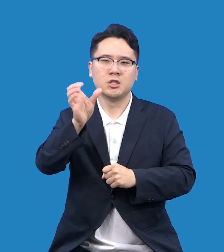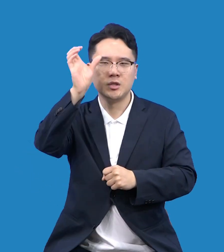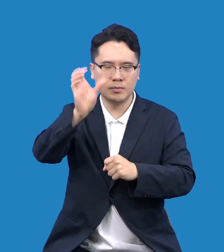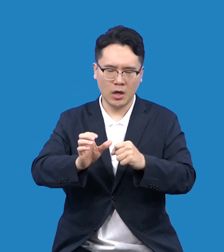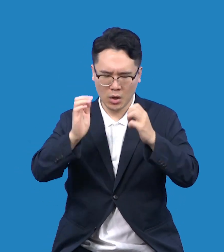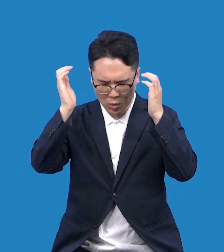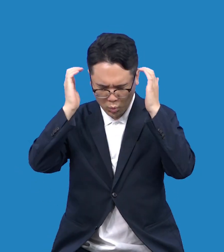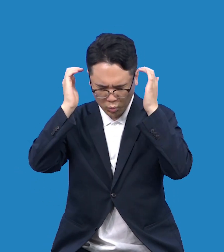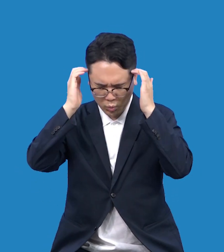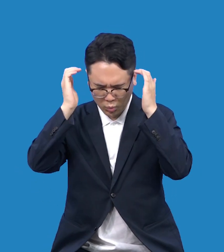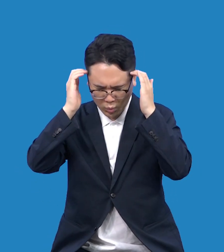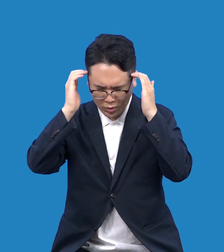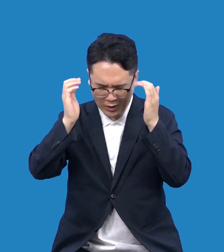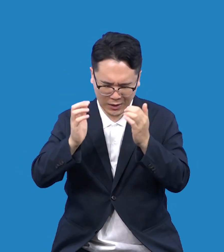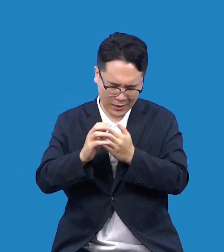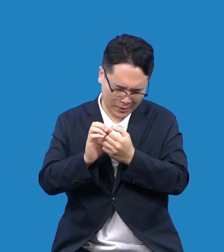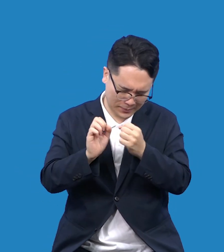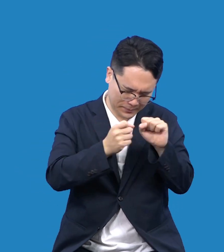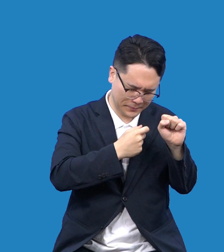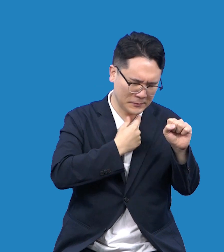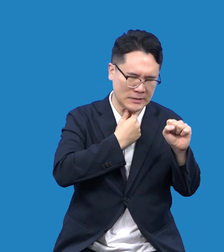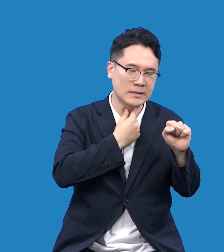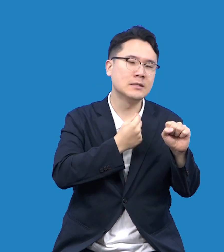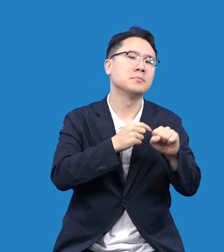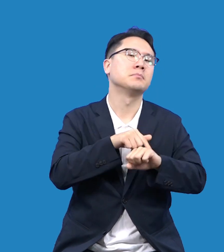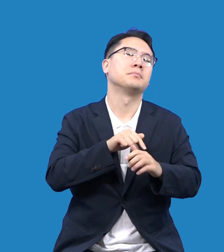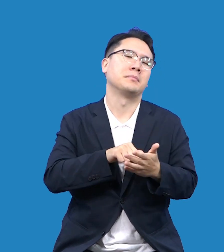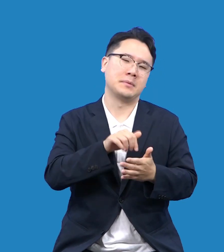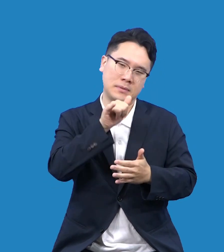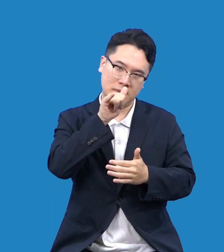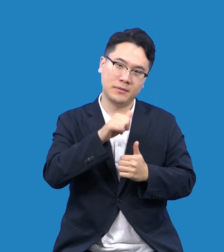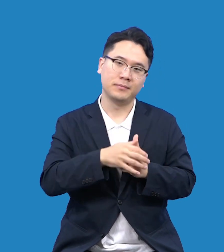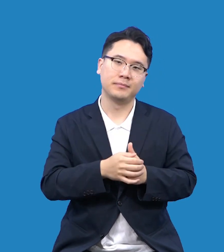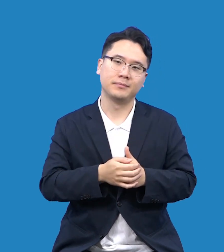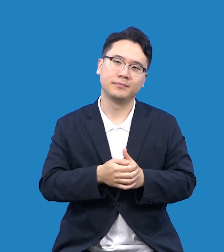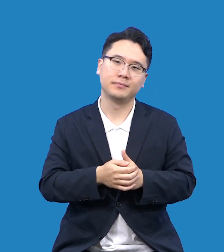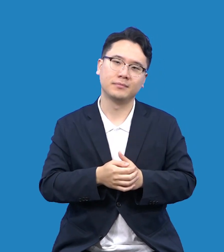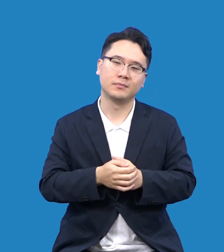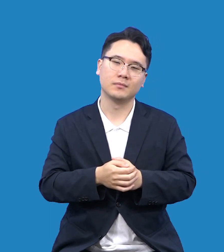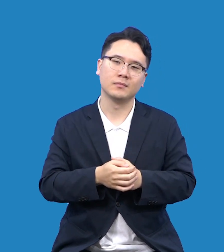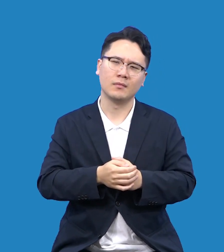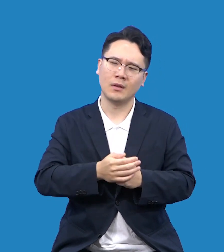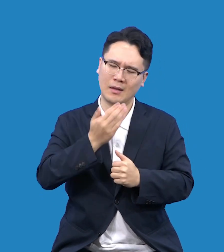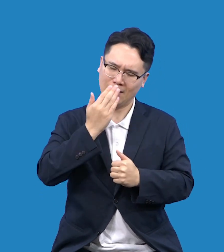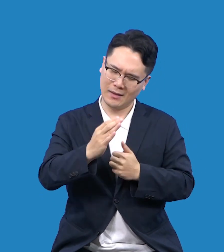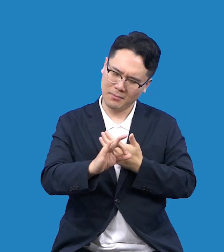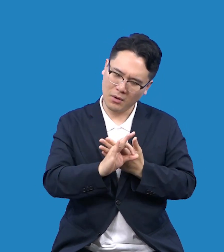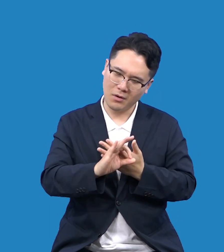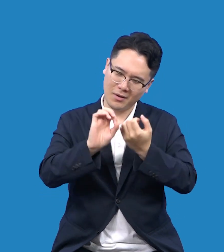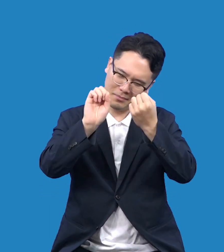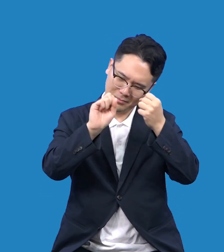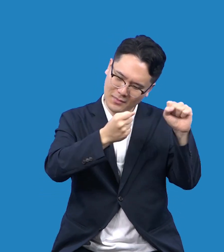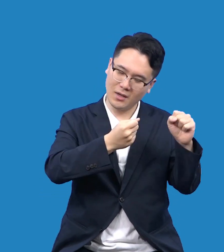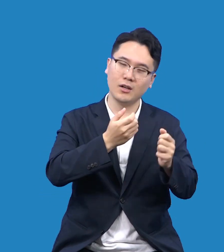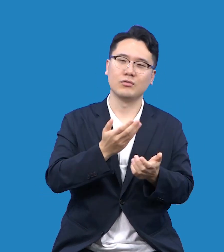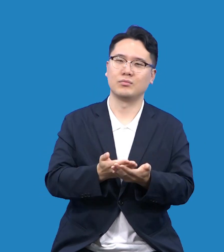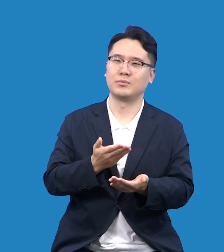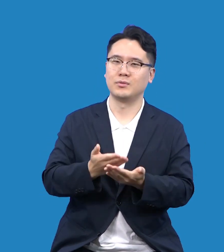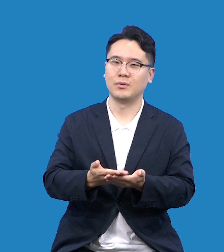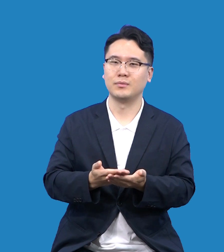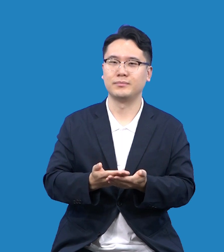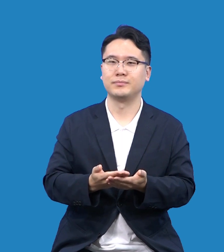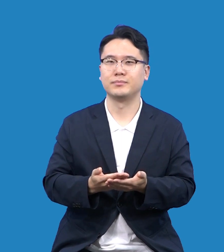고통을. 그러니까 이 고통을 할 수 있으면 피하게 하시옵소서. 또